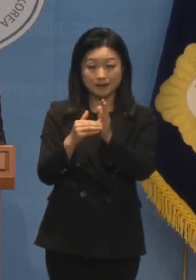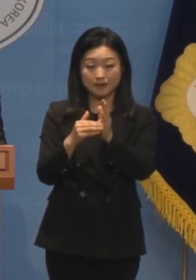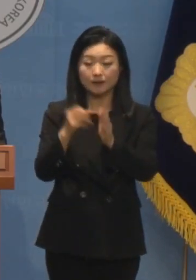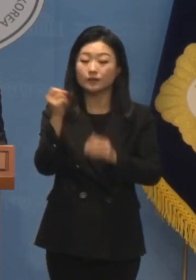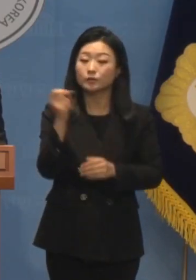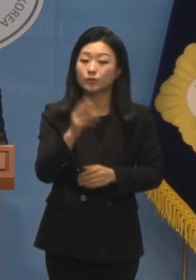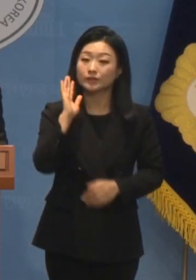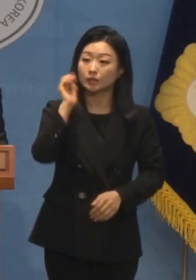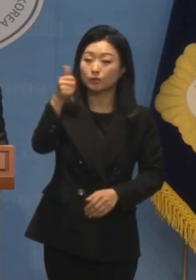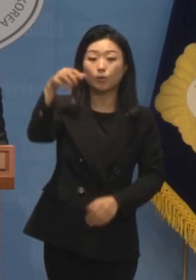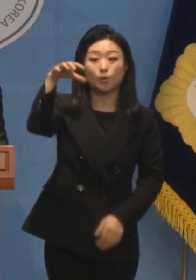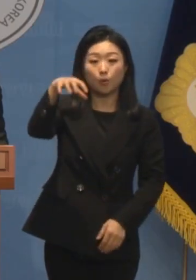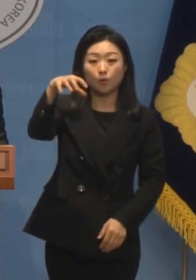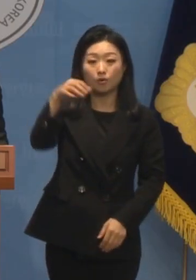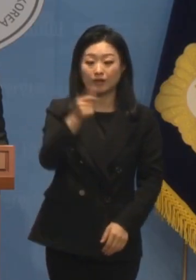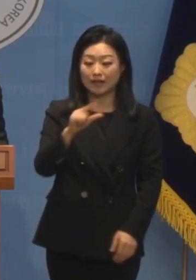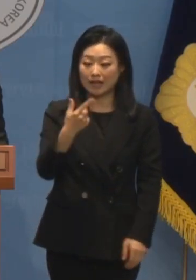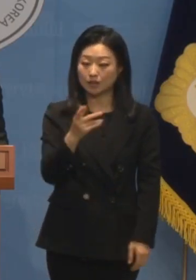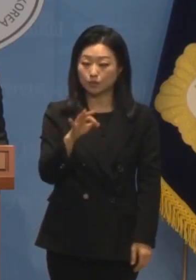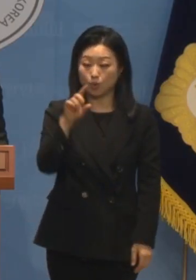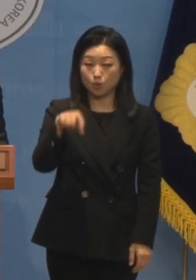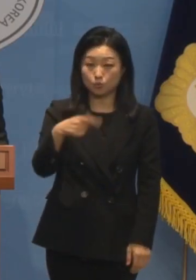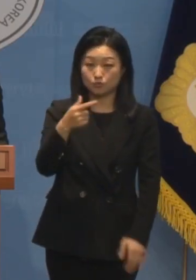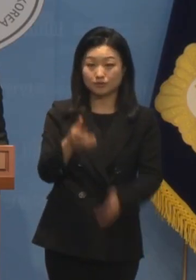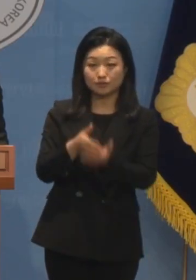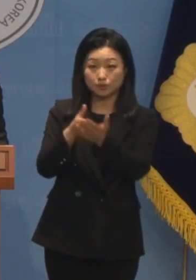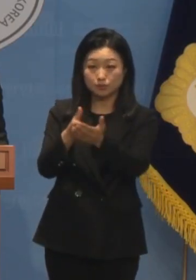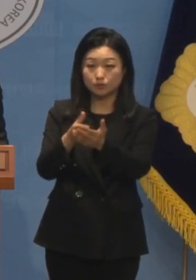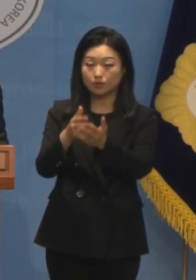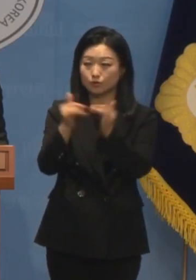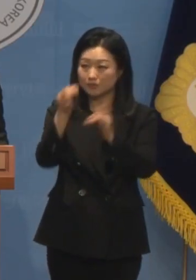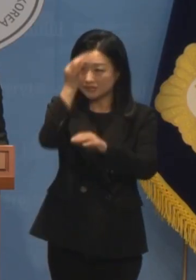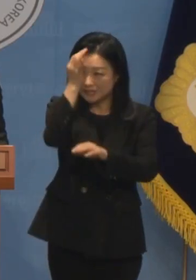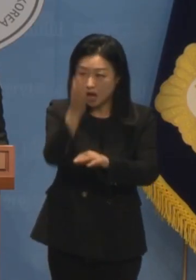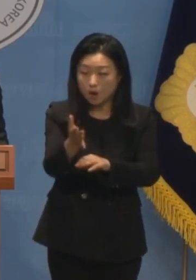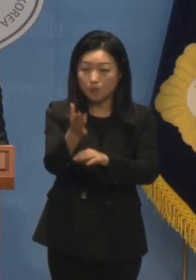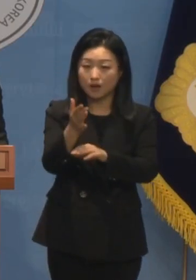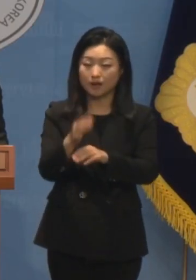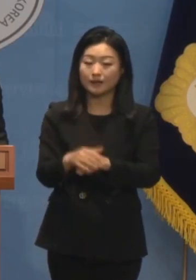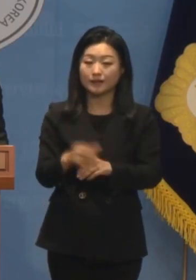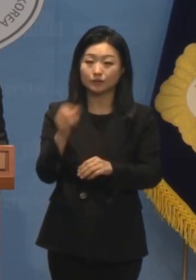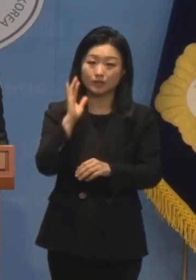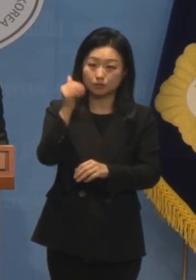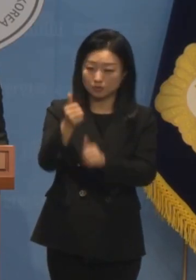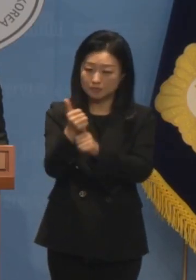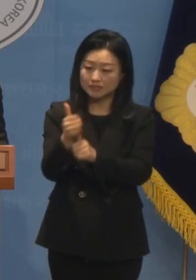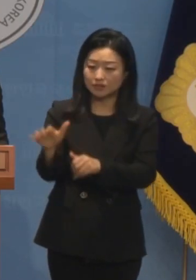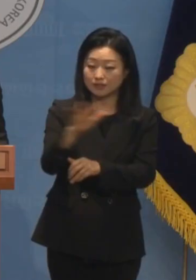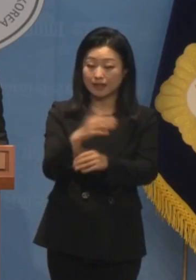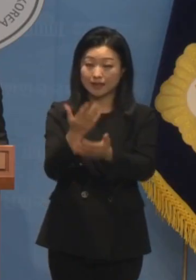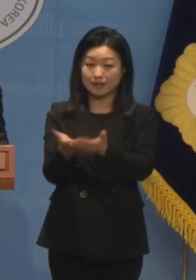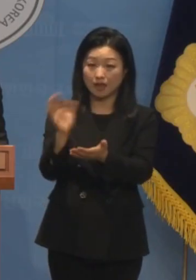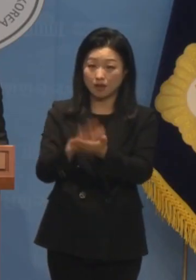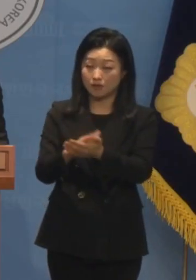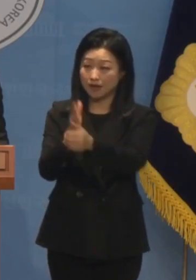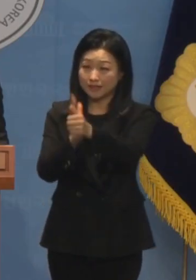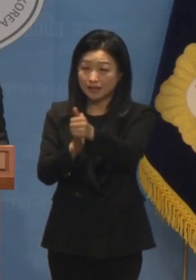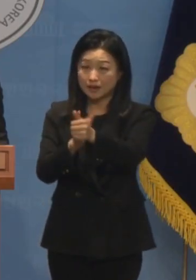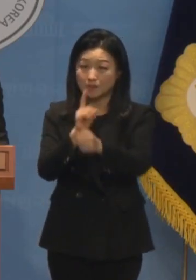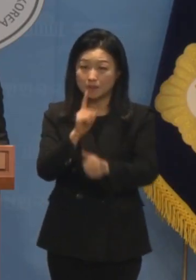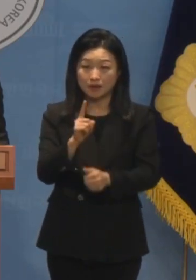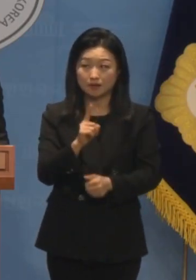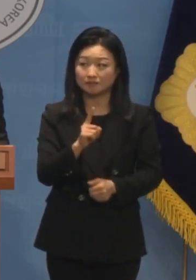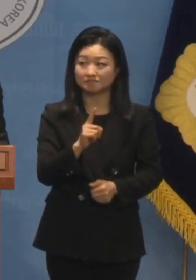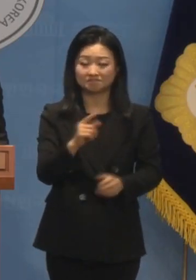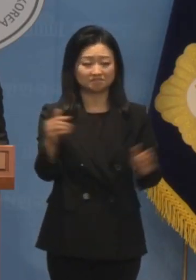더욱이 대통령실은 한동훈 대표가 요구한 대국민 사과, 참모진 전면 개편 등에 조차 선을 긋고